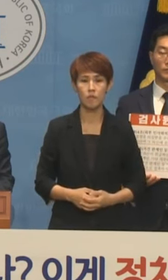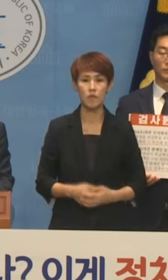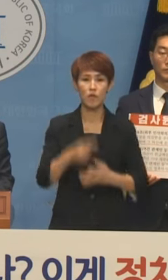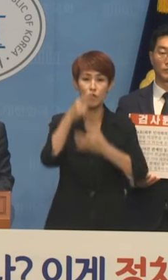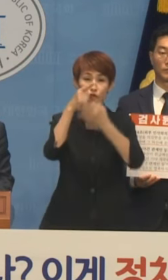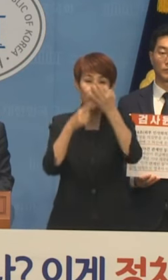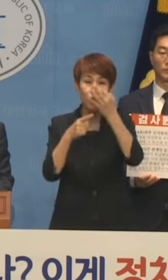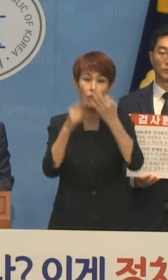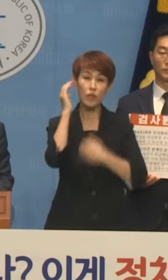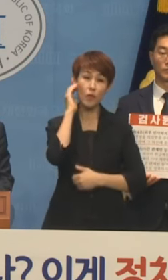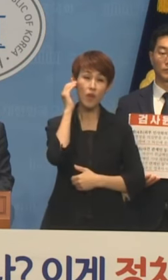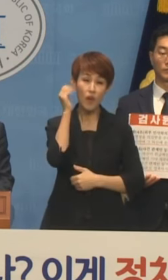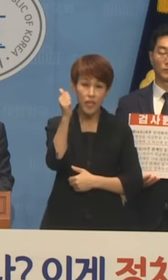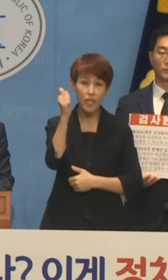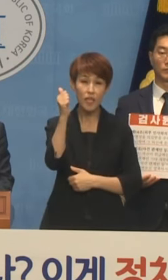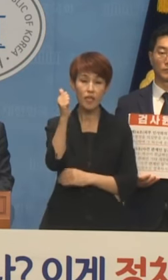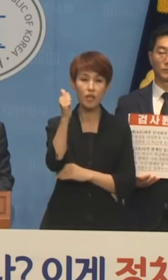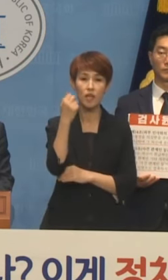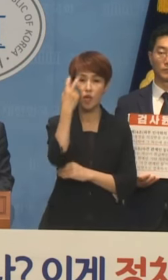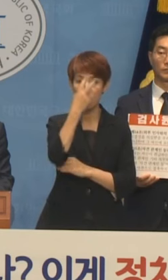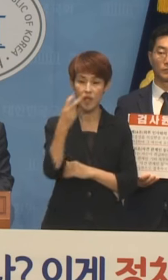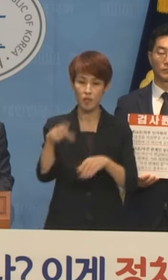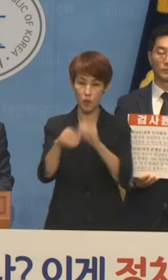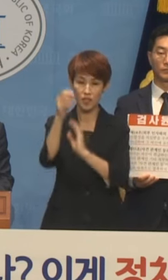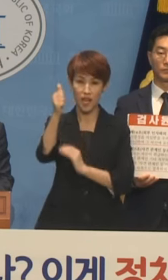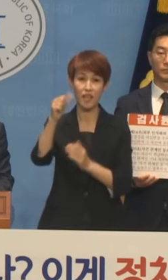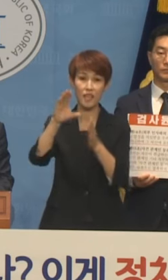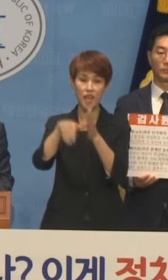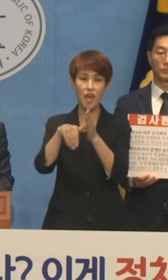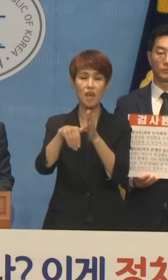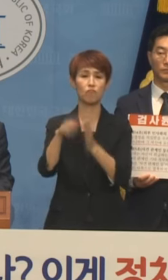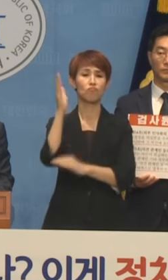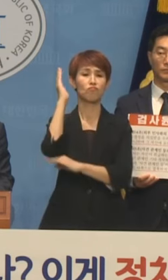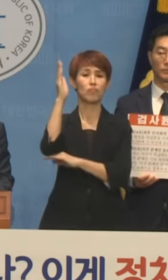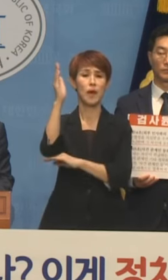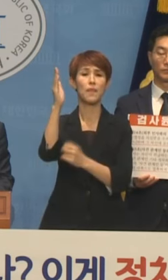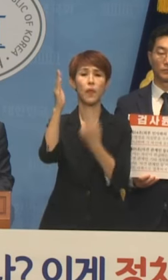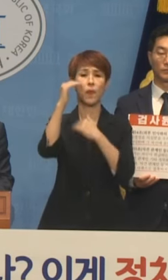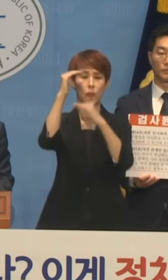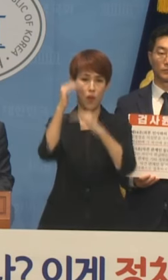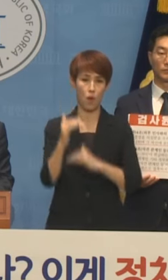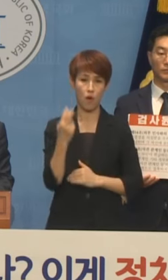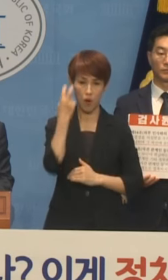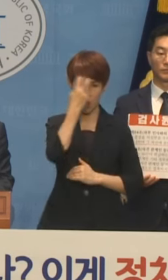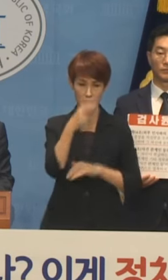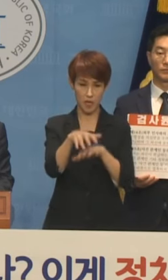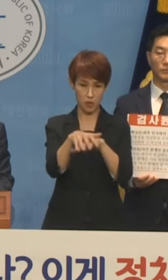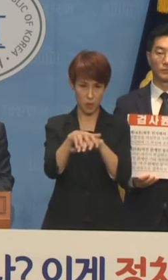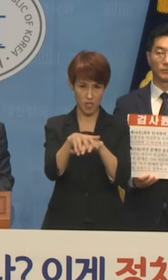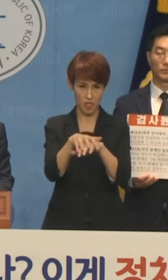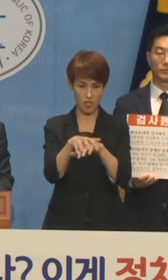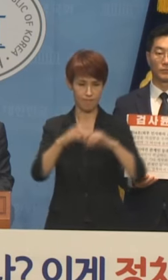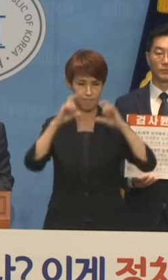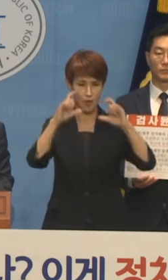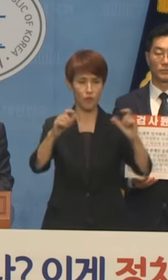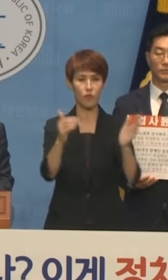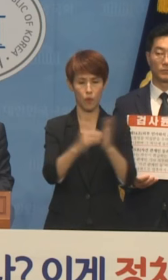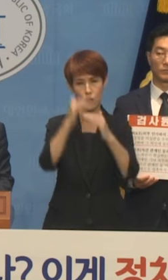윤석열 현 대통령이 검찰총장 시절에 자신이 직접 총괄하는 검찰 조직에 훈시한